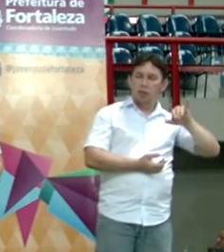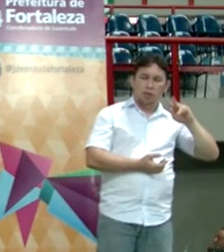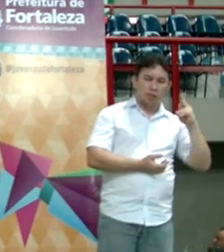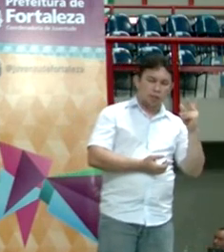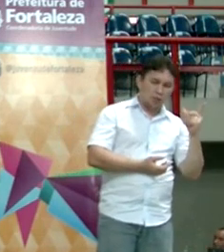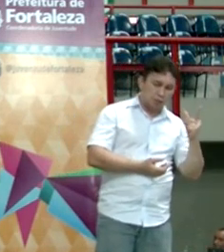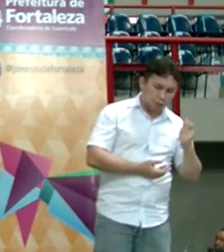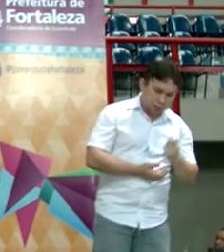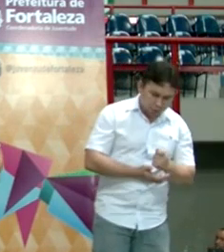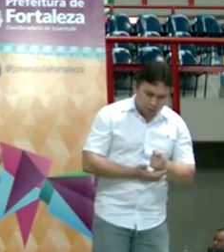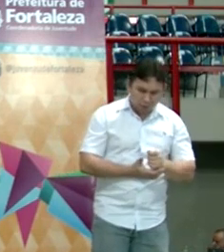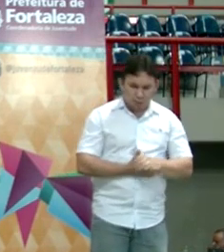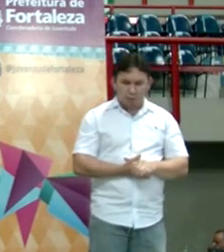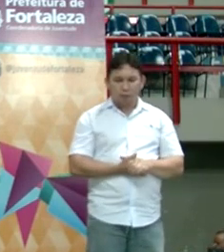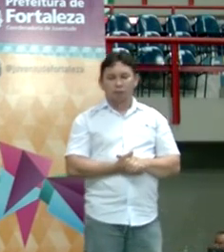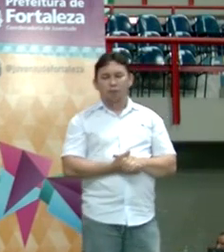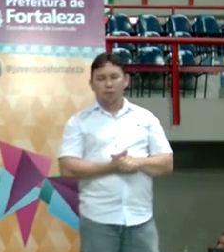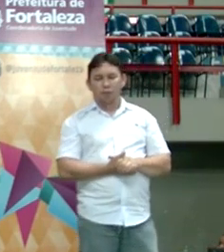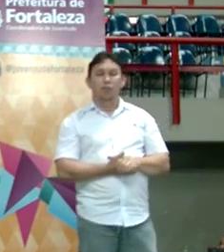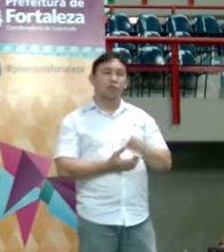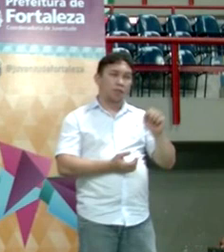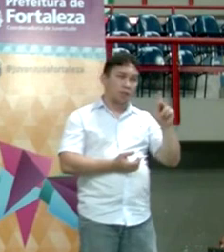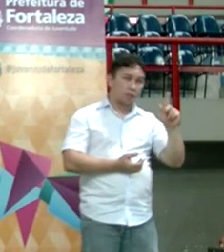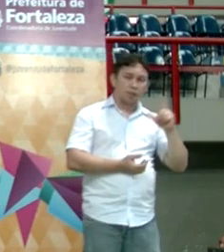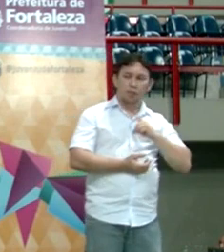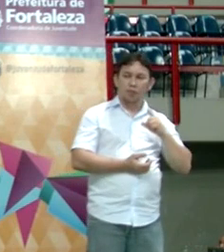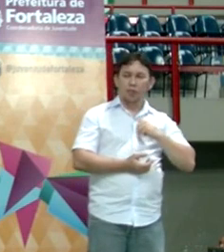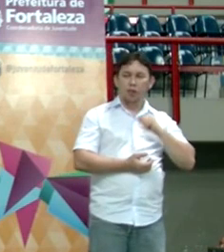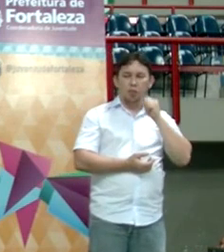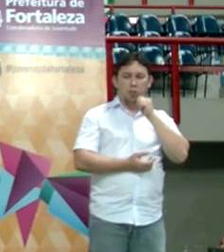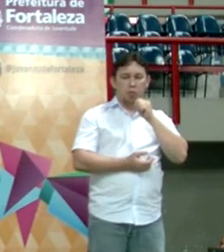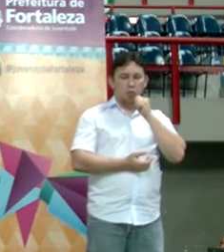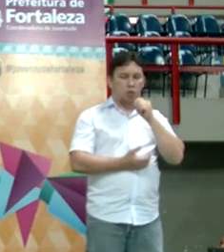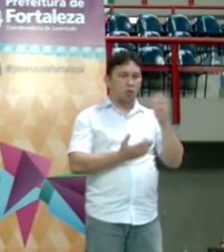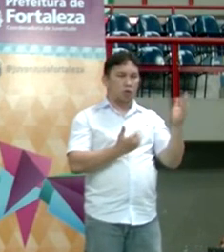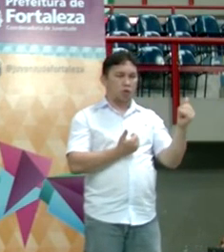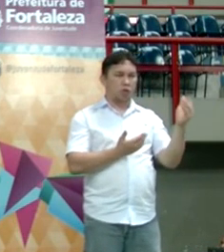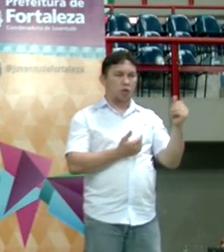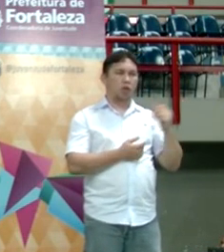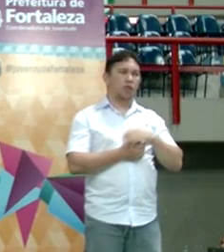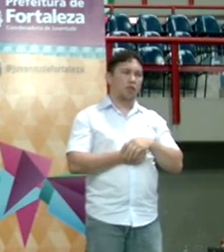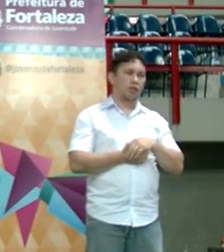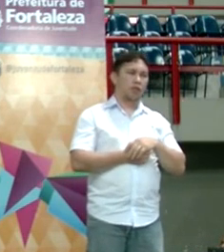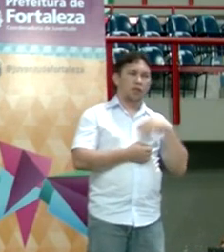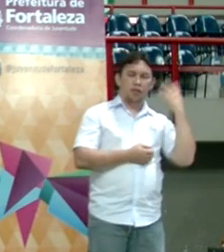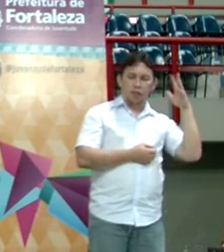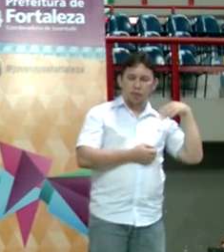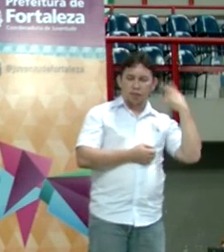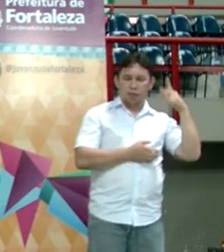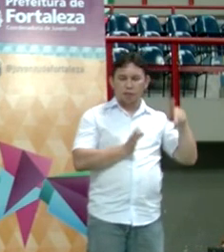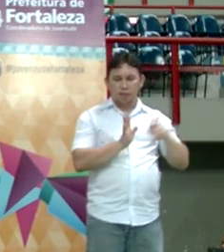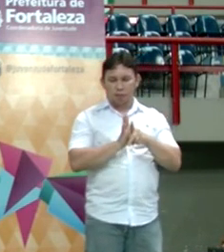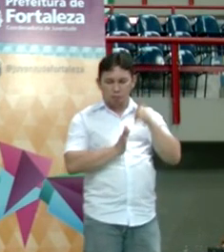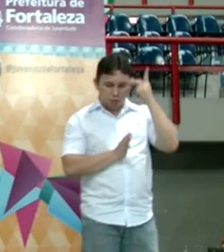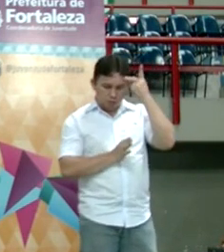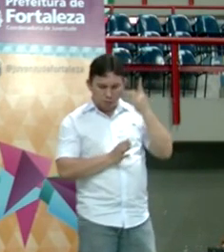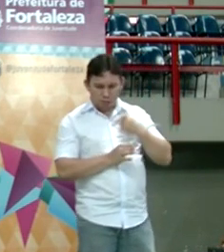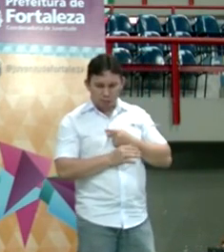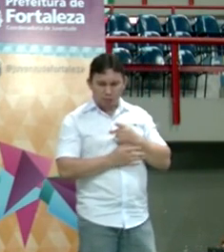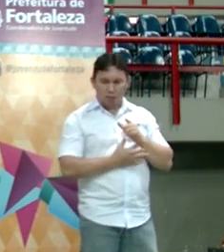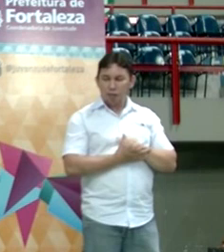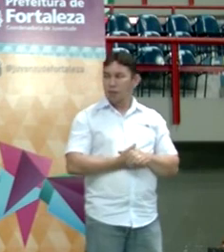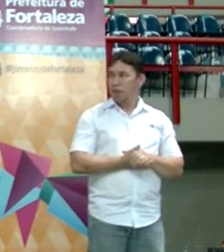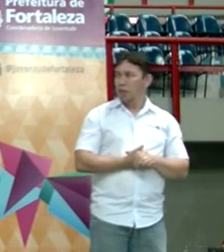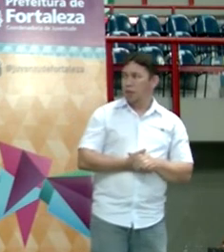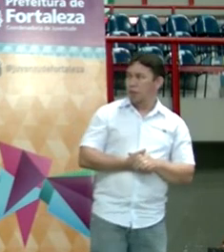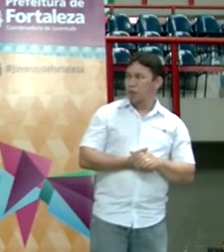we are the world. Tá certo que teve até uma jovem no Big Brother que cantava uma versão própria da música. Em